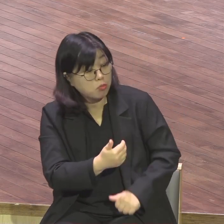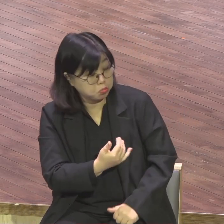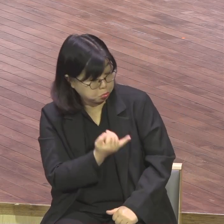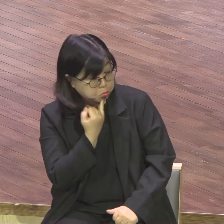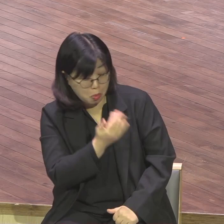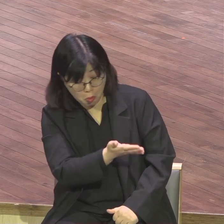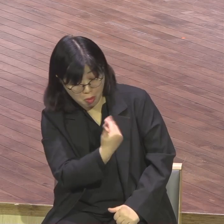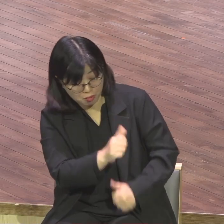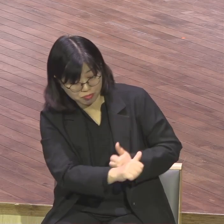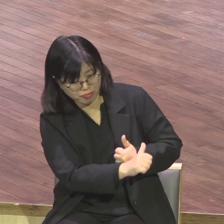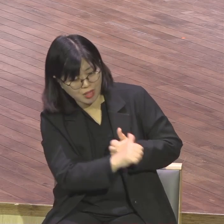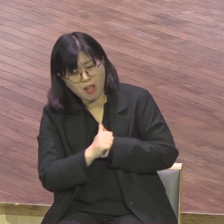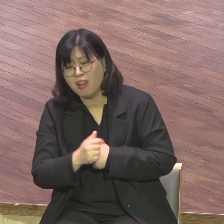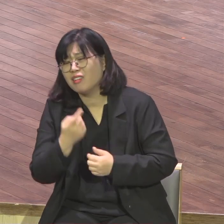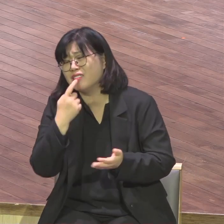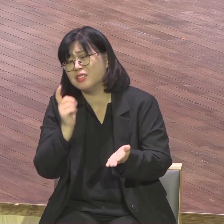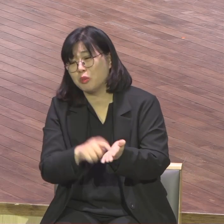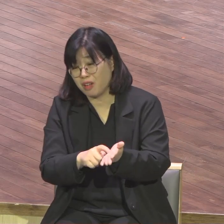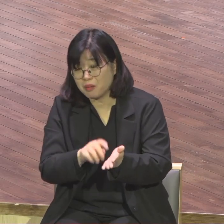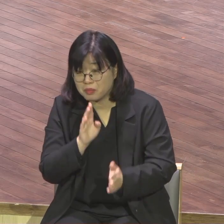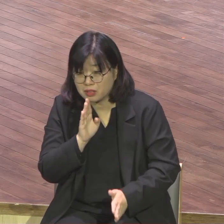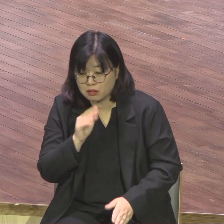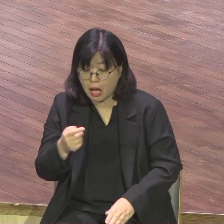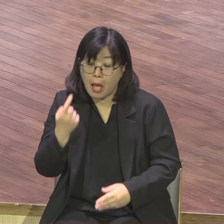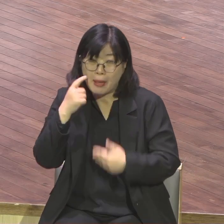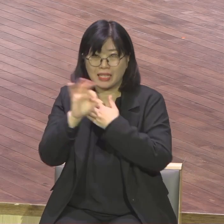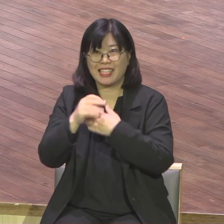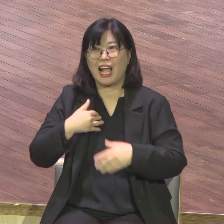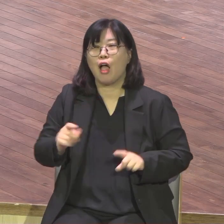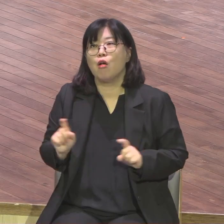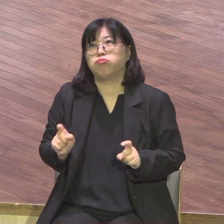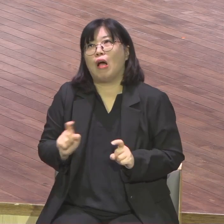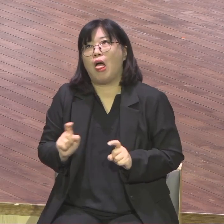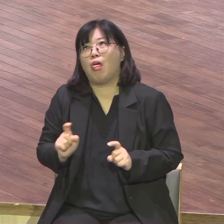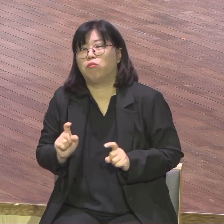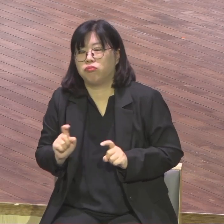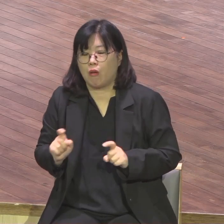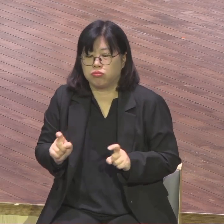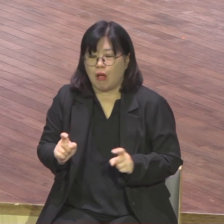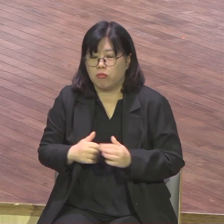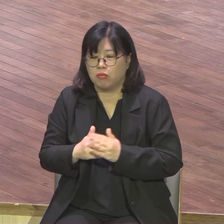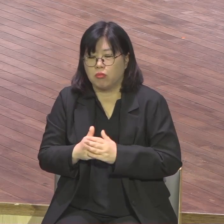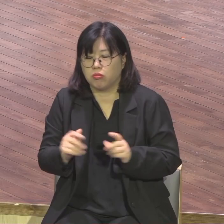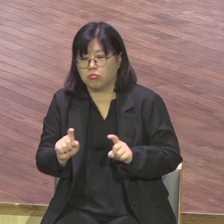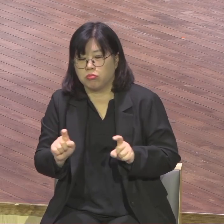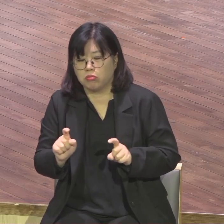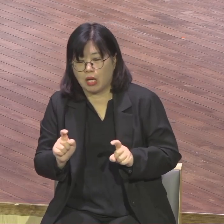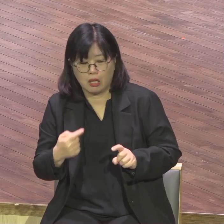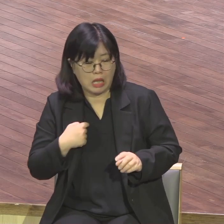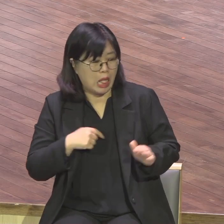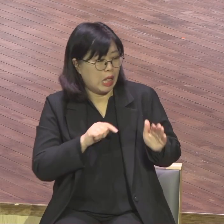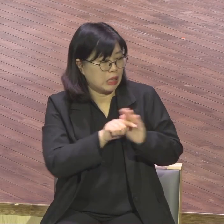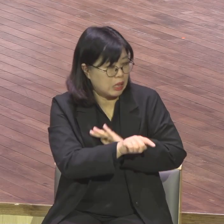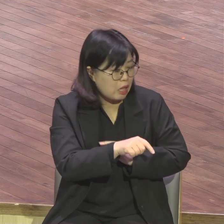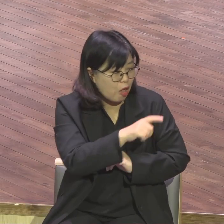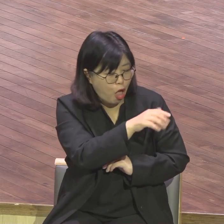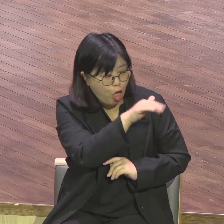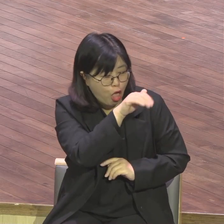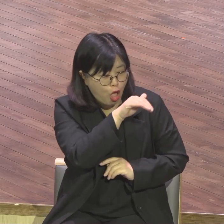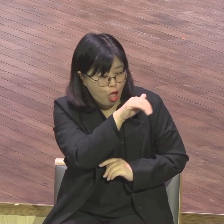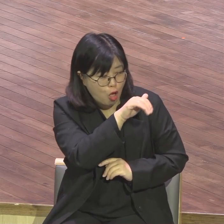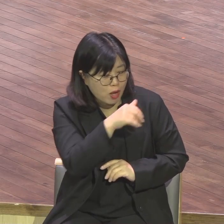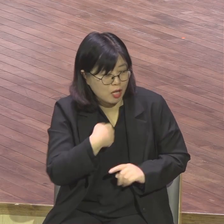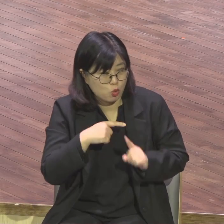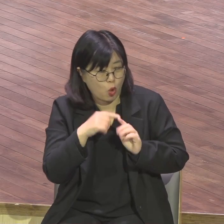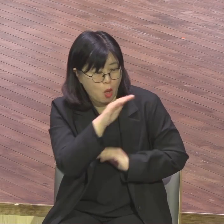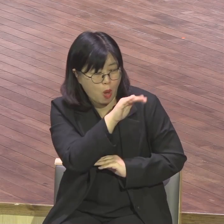정신 불안합니다. 이 사고적이 와가지고 정착하겠어요? 뭐 그래 일이 많다고 이랬대고